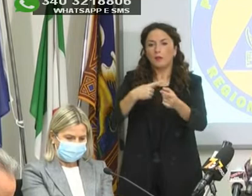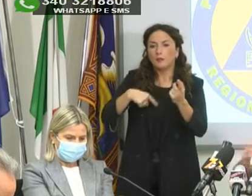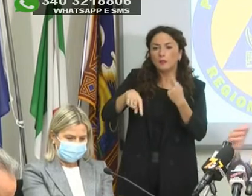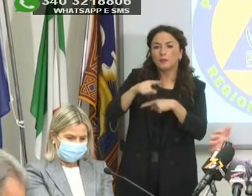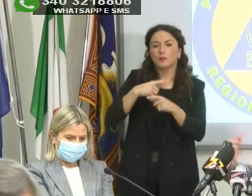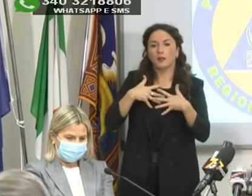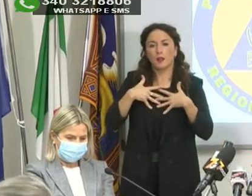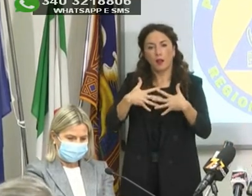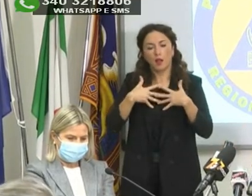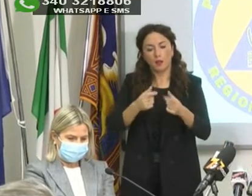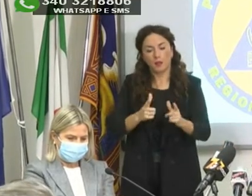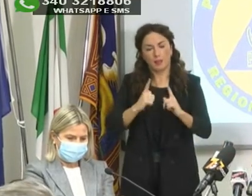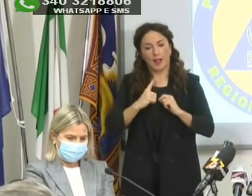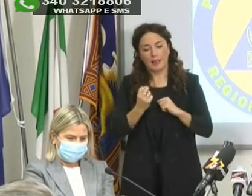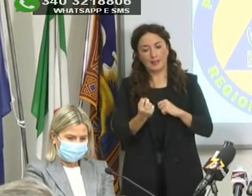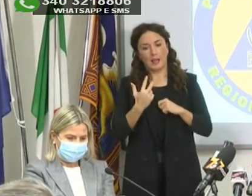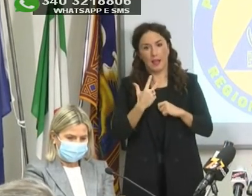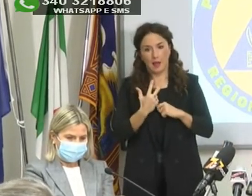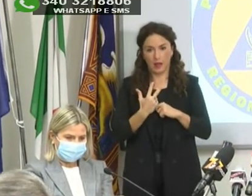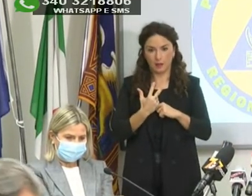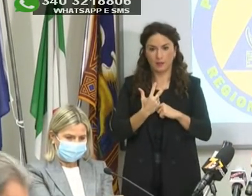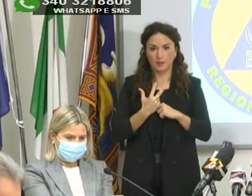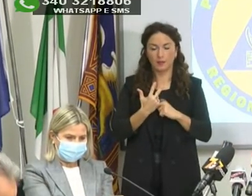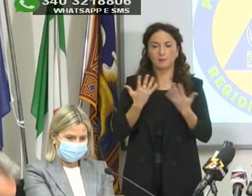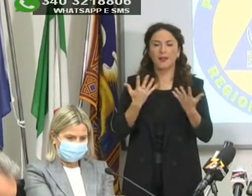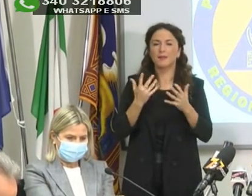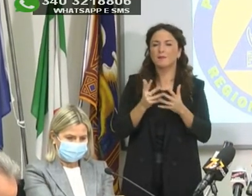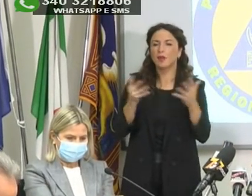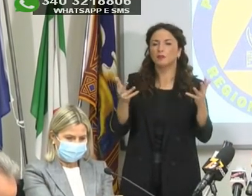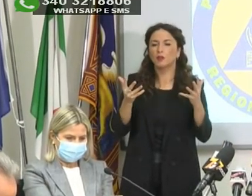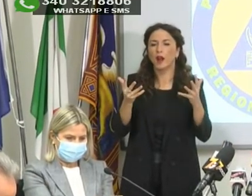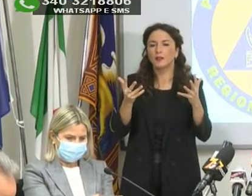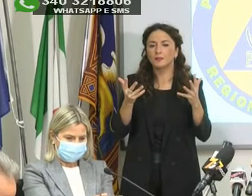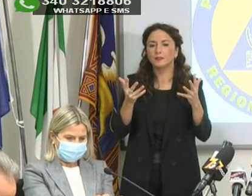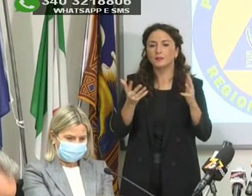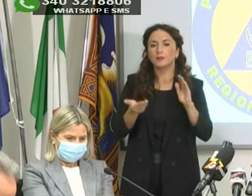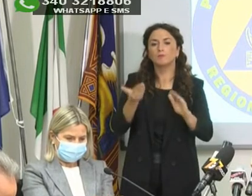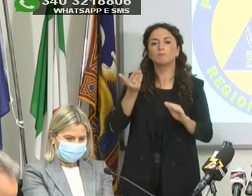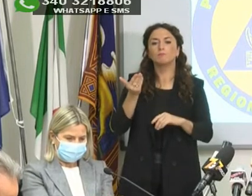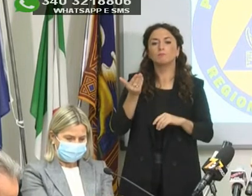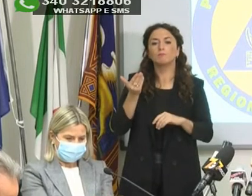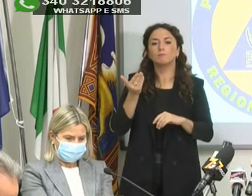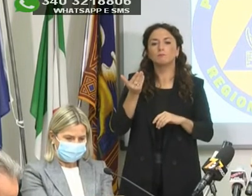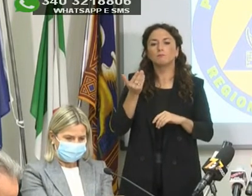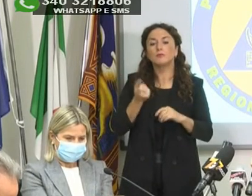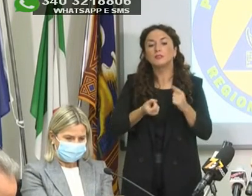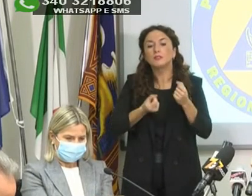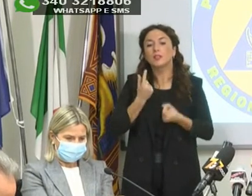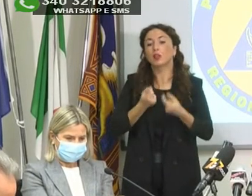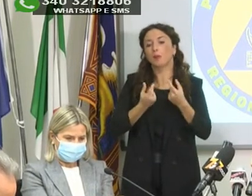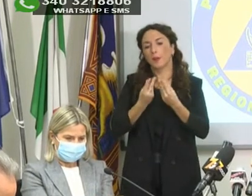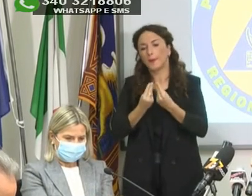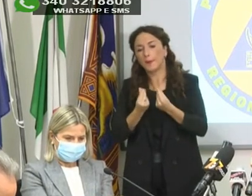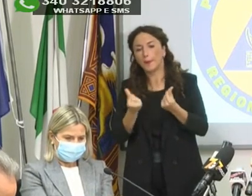comincia a mandare dei segnali, c'è nella stragrande maggioranza dei casi la remissione dei sintomi e si guarisce,